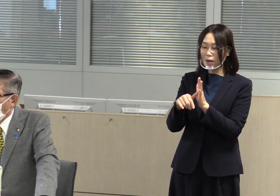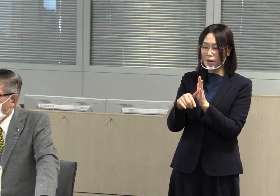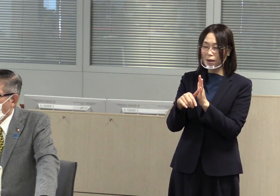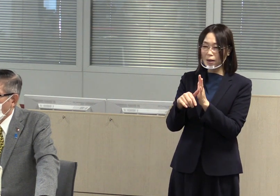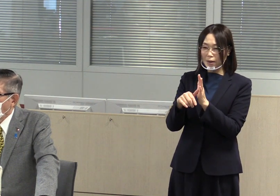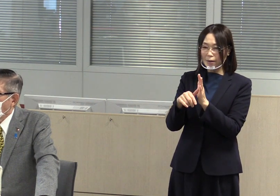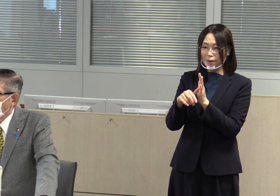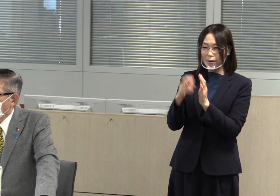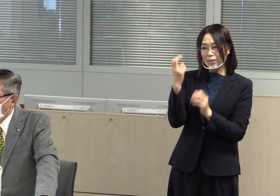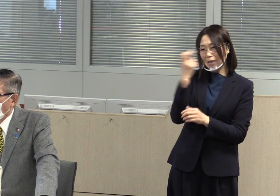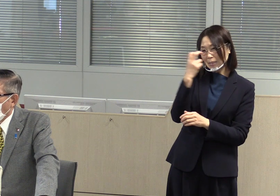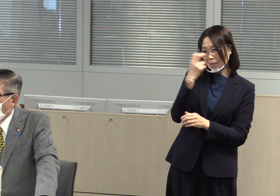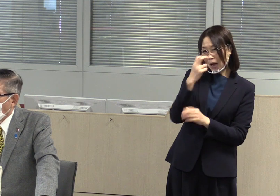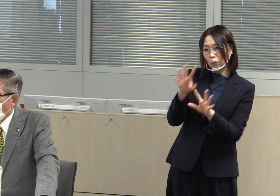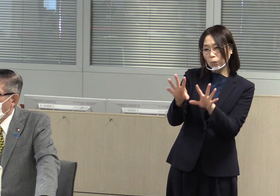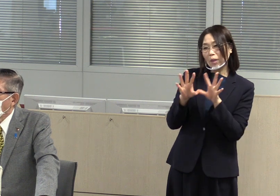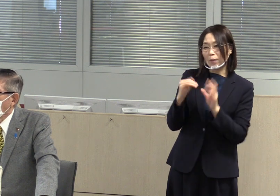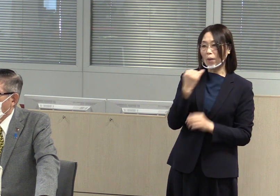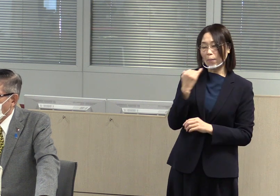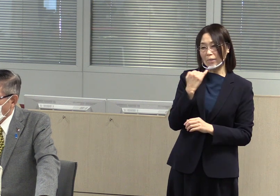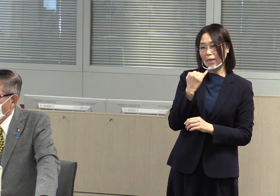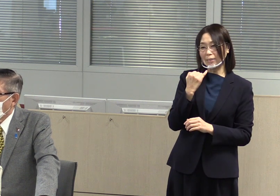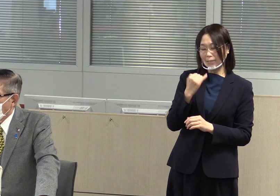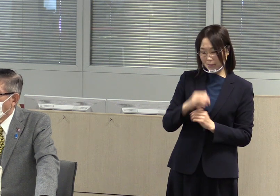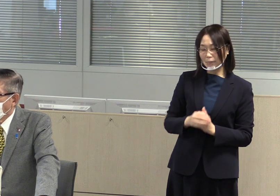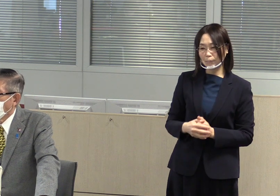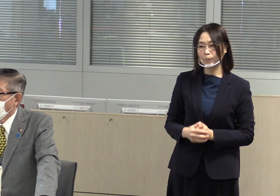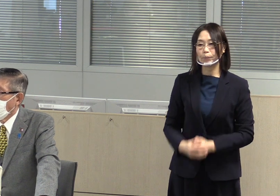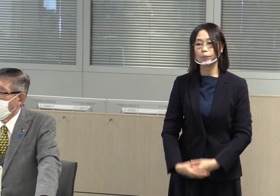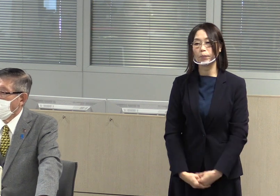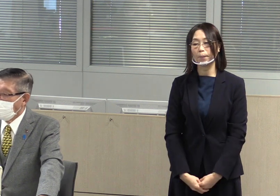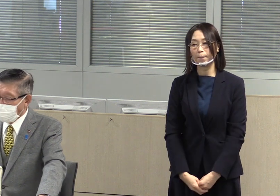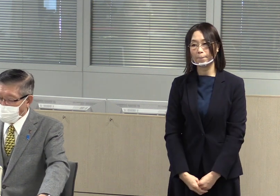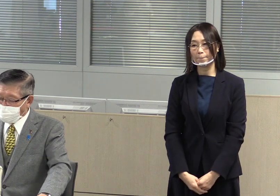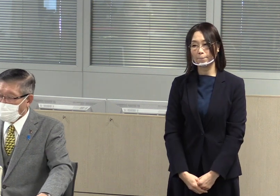に解釈してずに、受けていただきたいと思います。